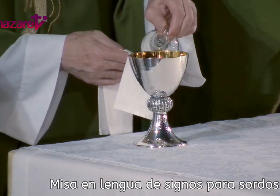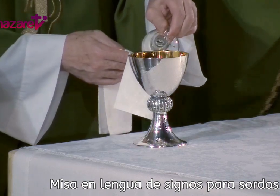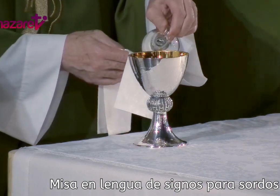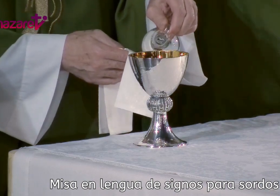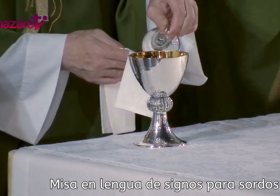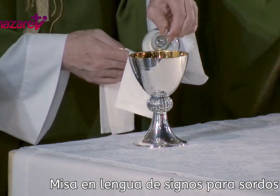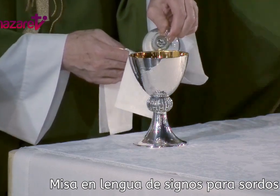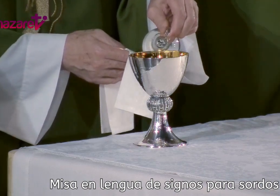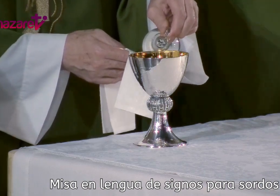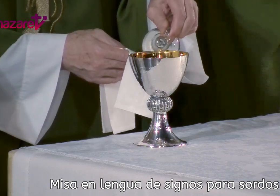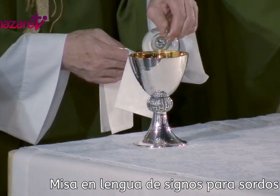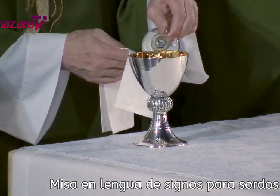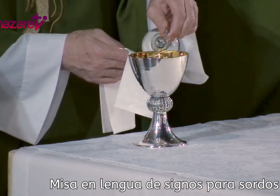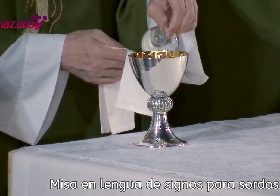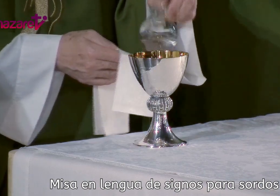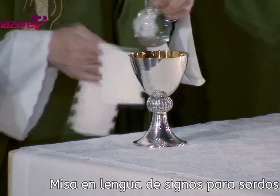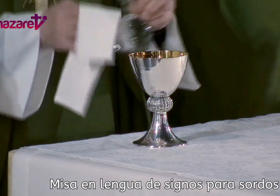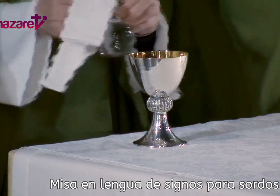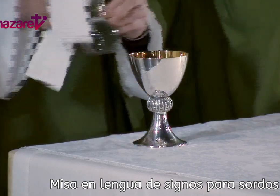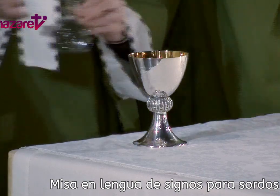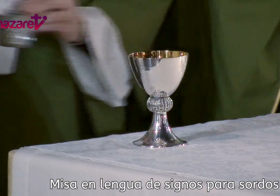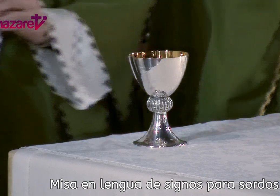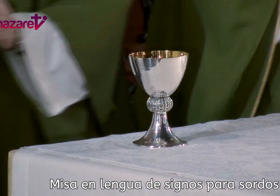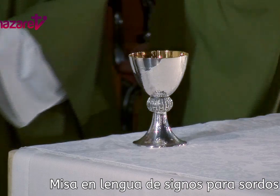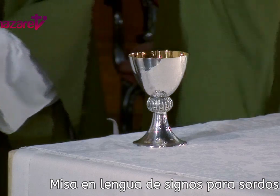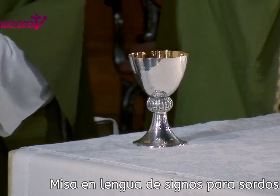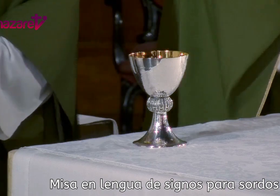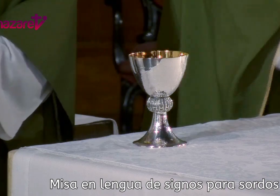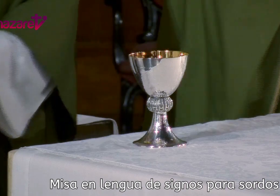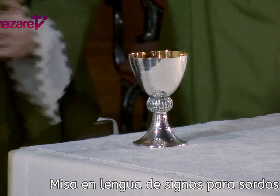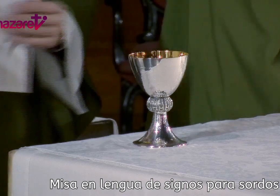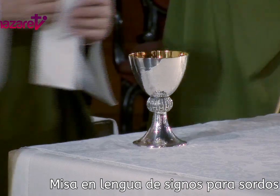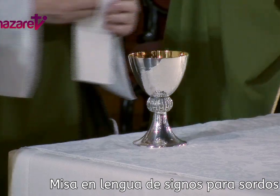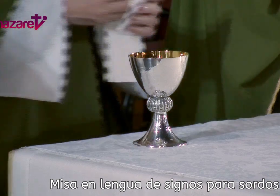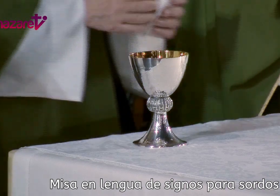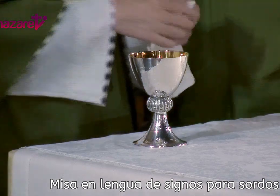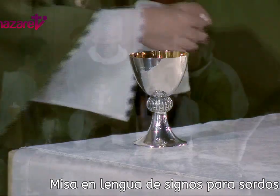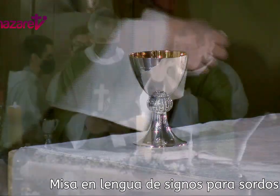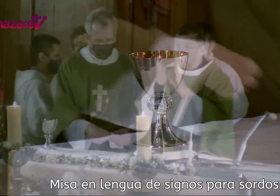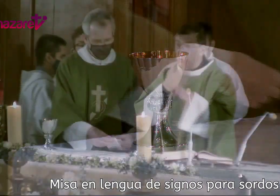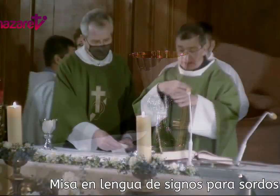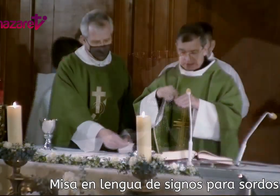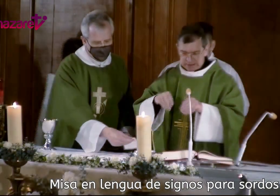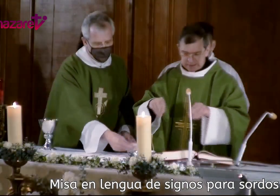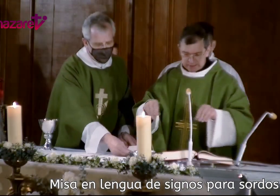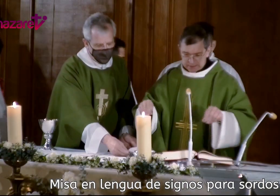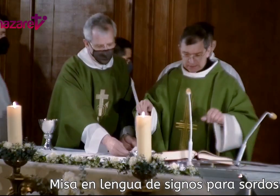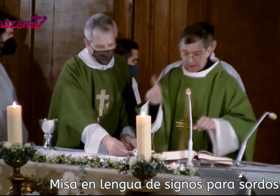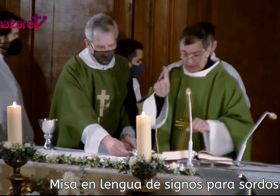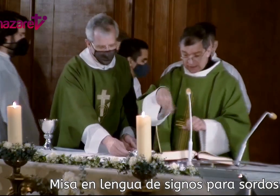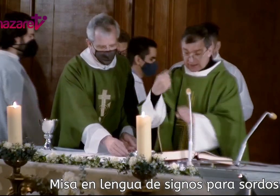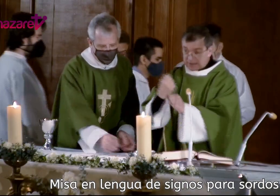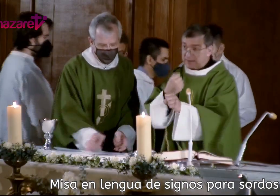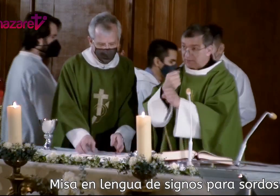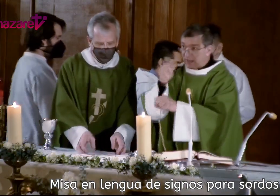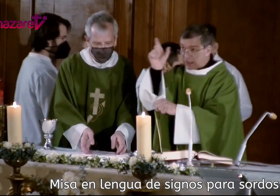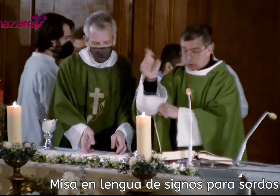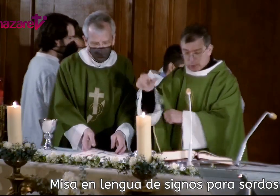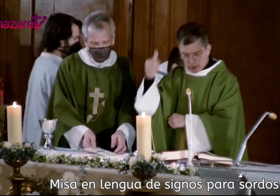Bendito sea, Señor Dios del universo, por este pan fruto de la tierra y del trabajo del